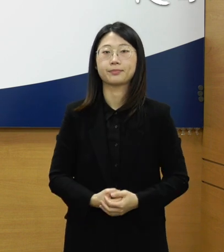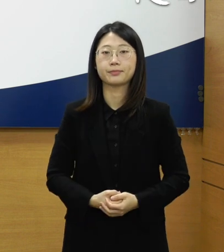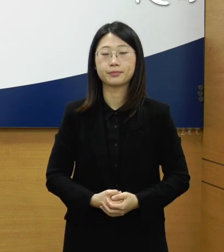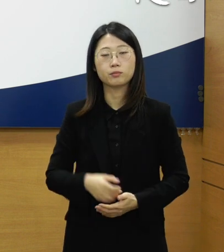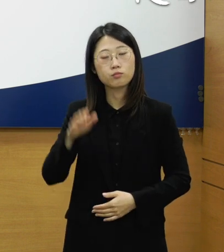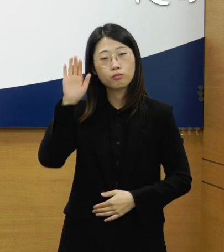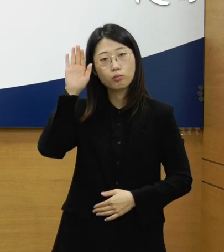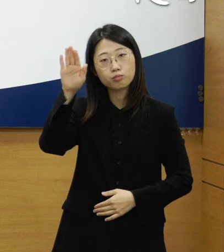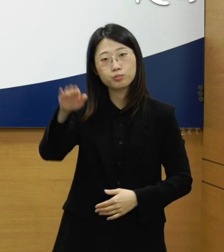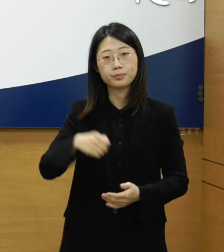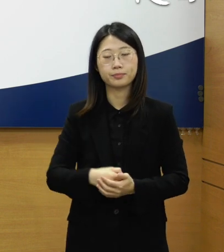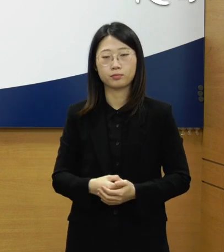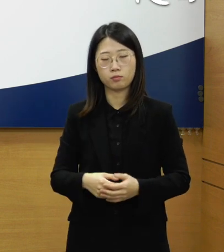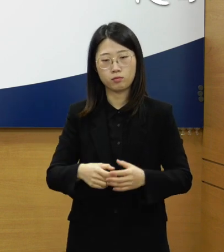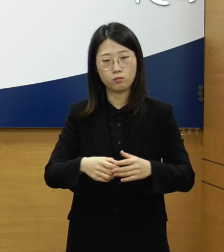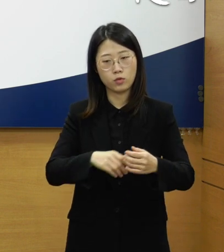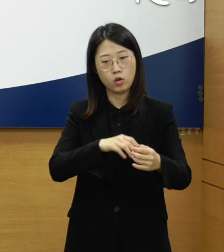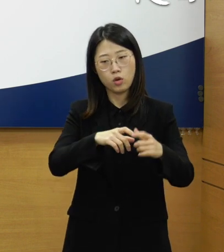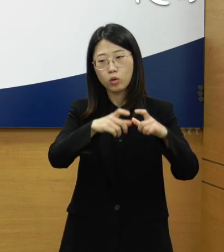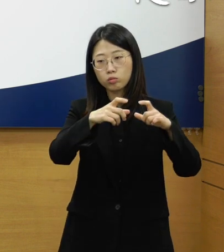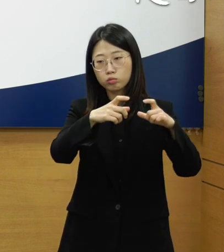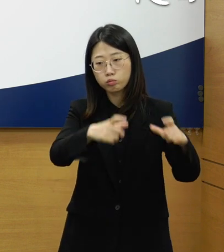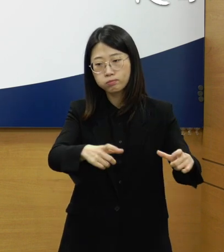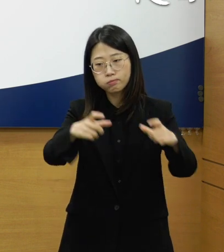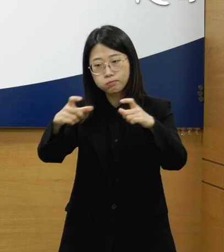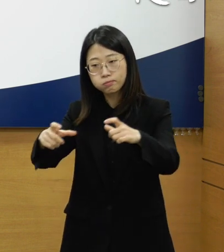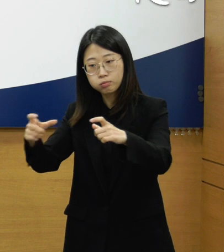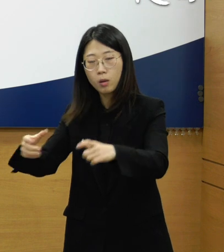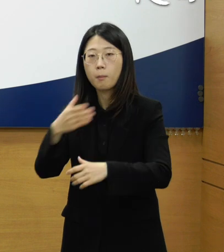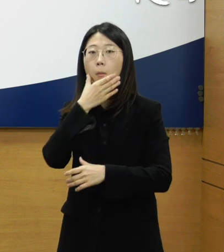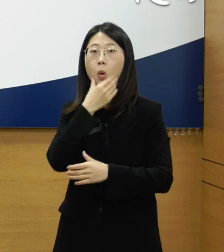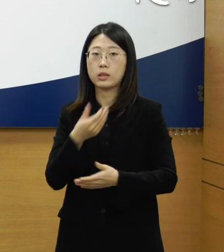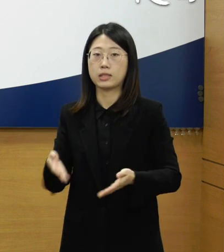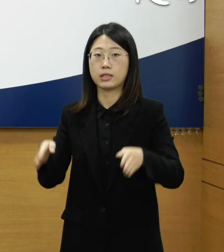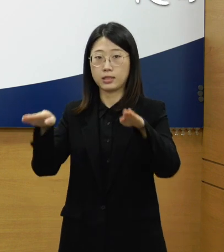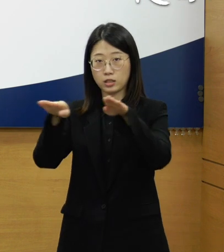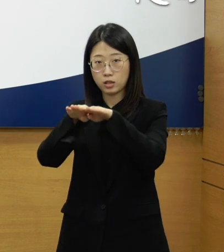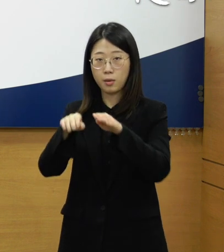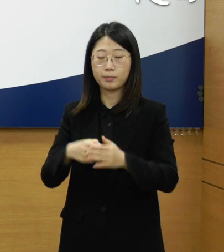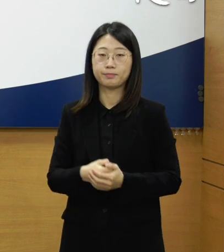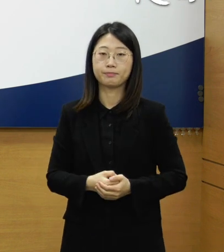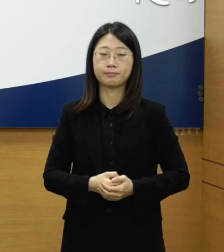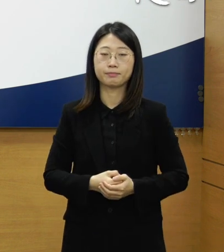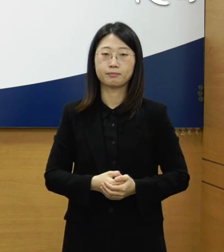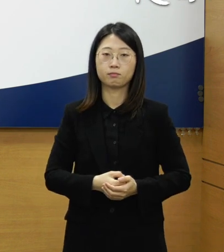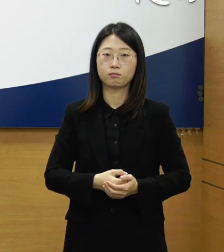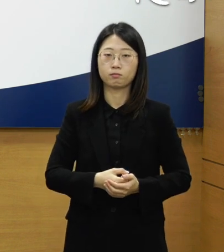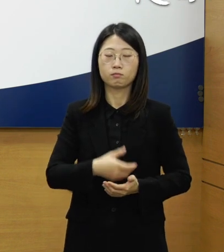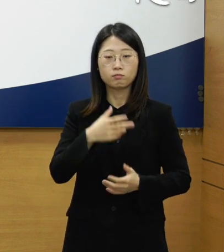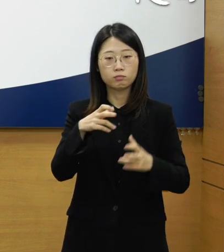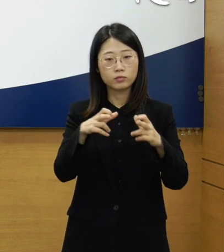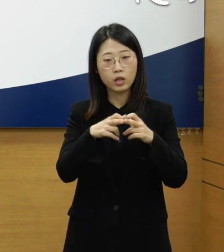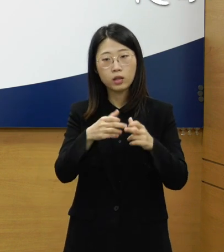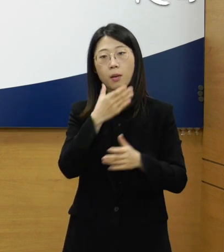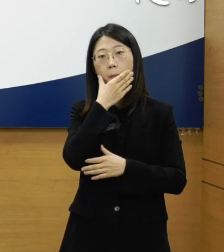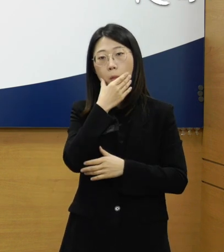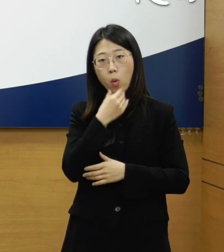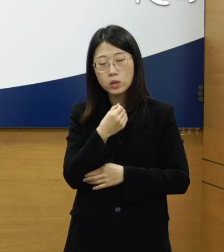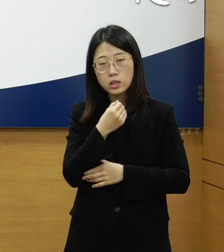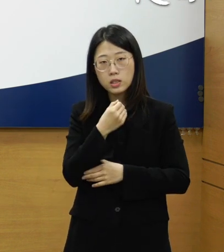나아가 권역별 거점 장애인 복지시설과의 협력으로 장애인 복지 균형